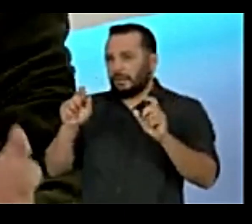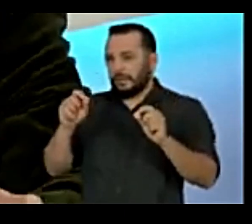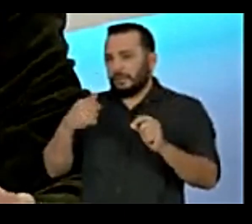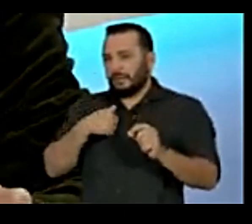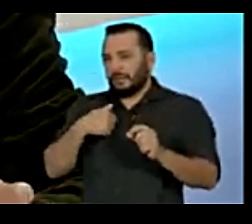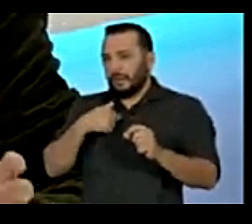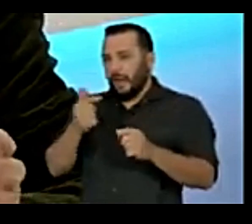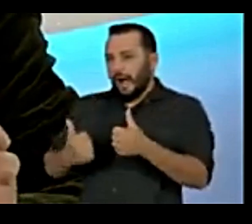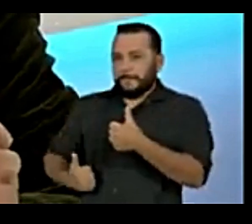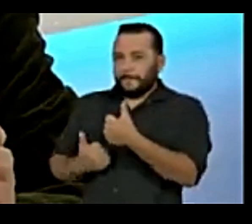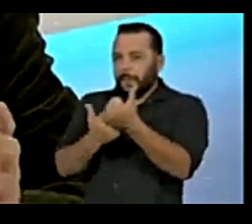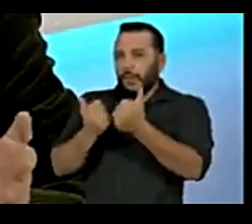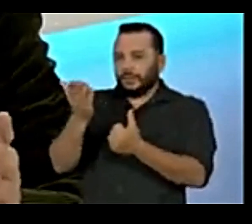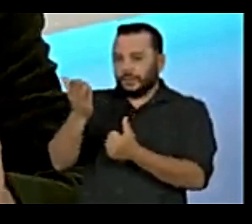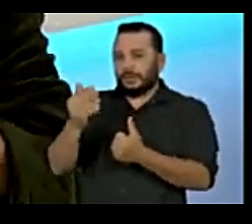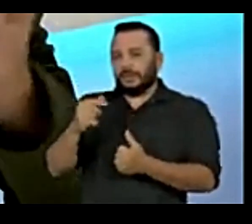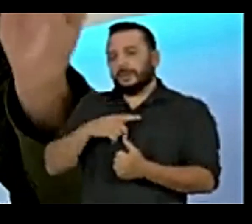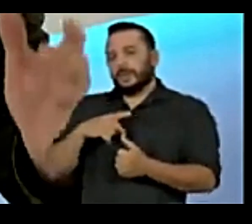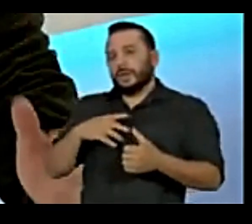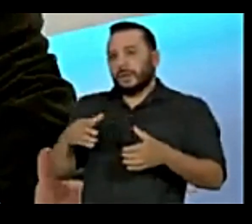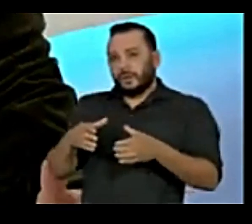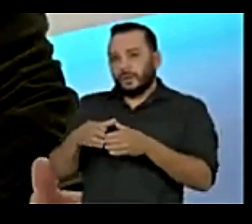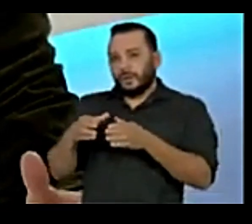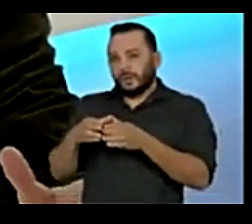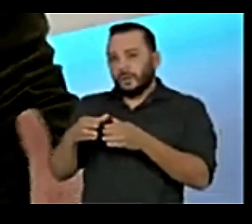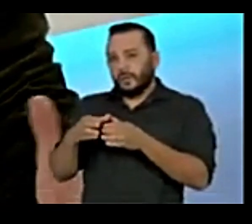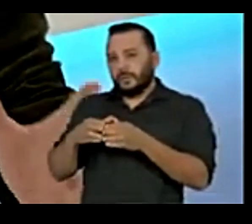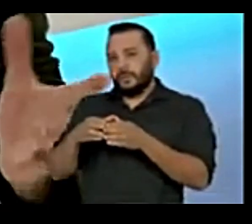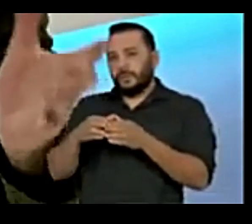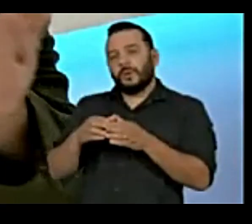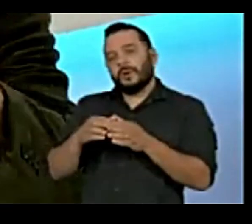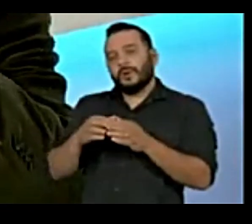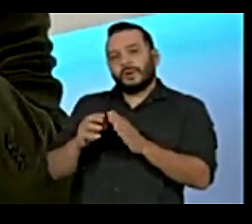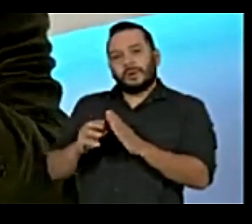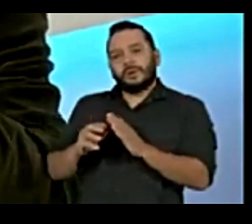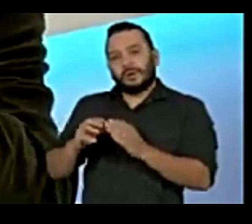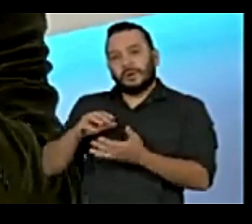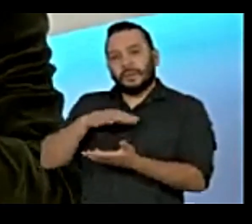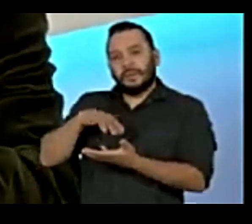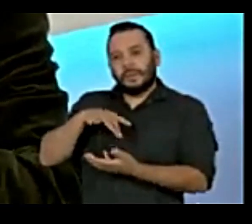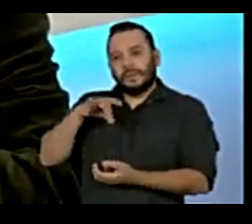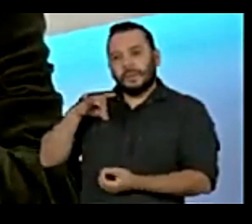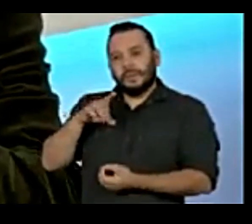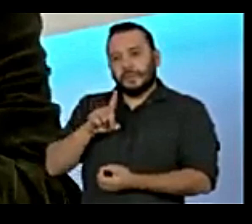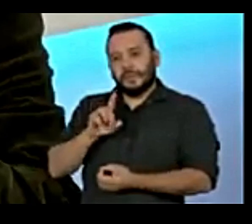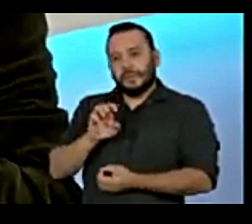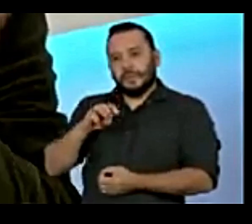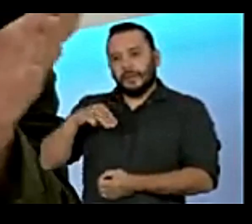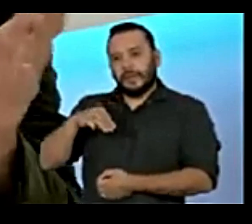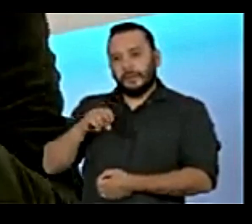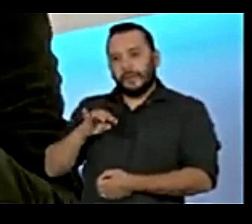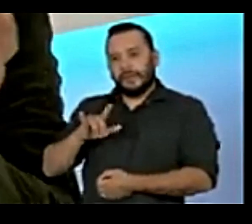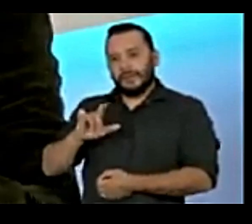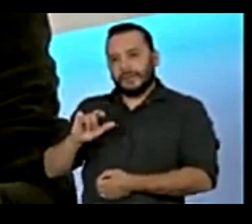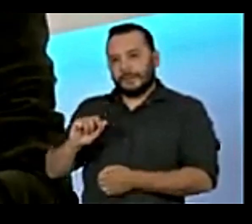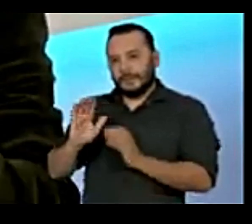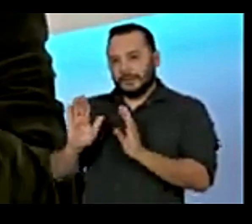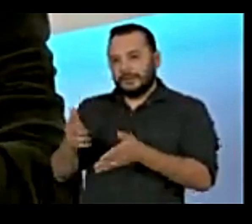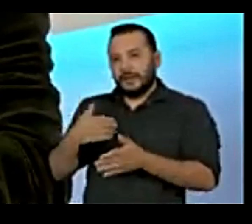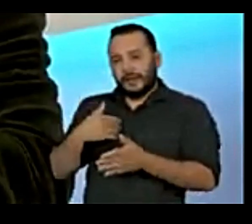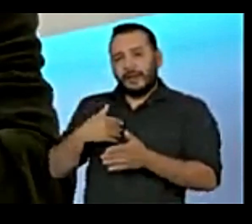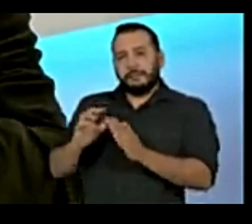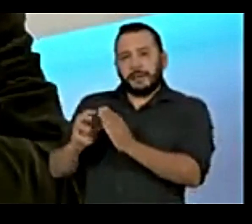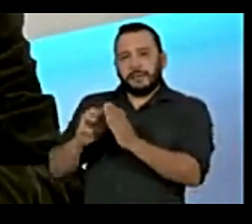eventual apoio seu à Frente Ampla pela Democracia, aí, que seriam encontrar os pontos de convergência e união dos partidos de